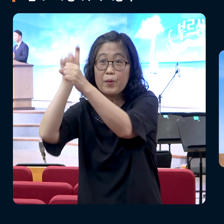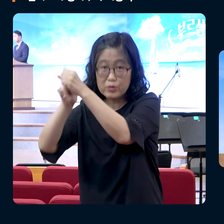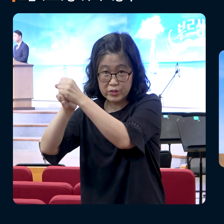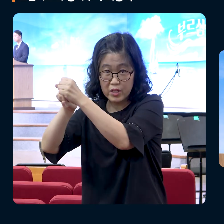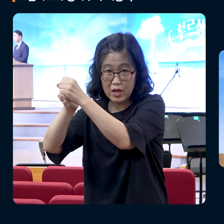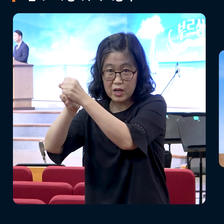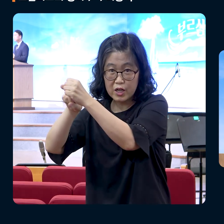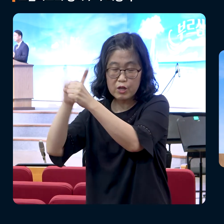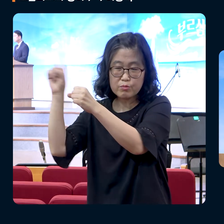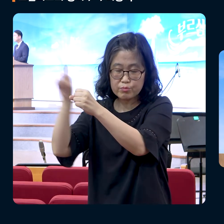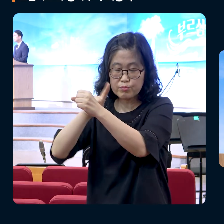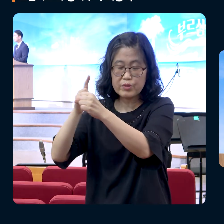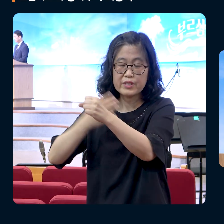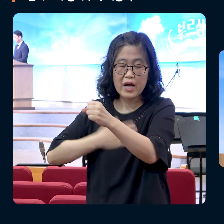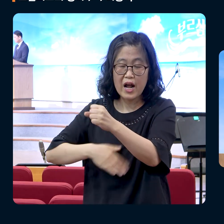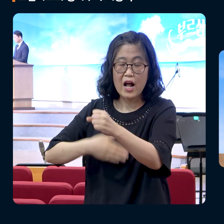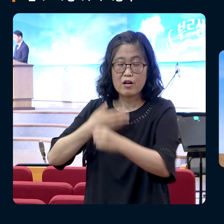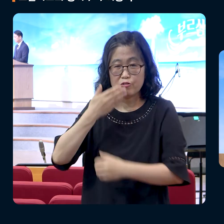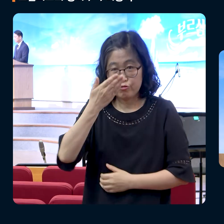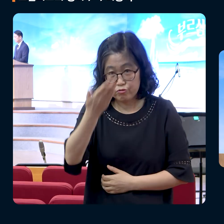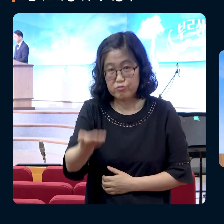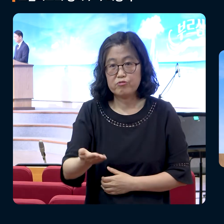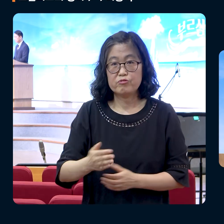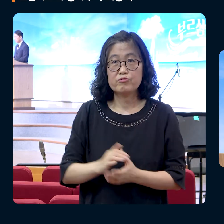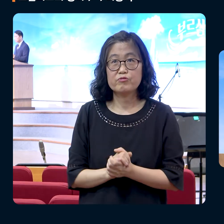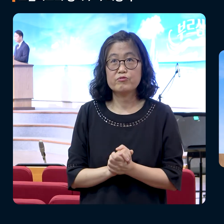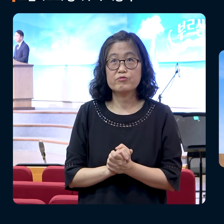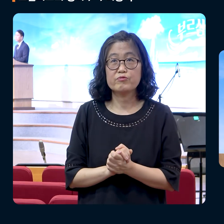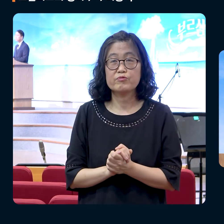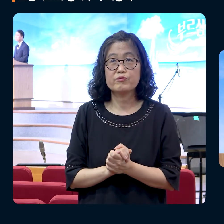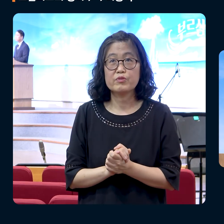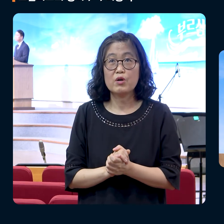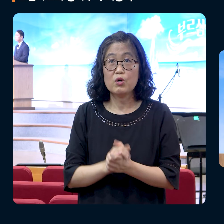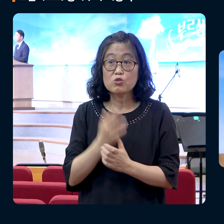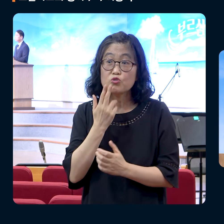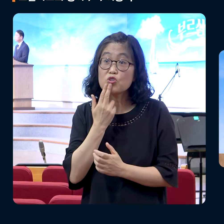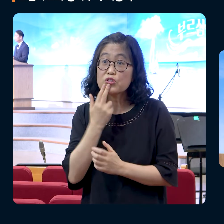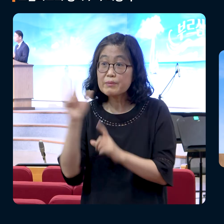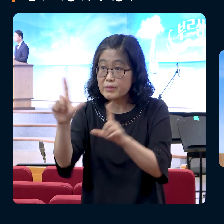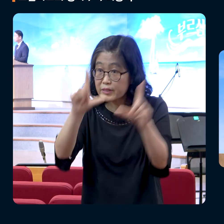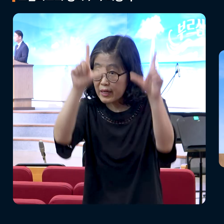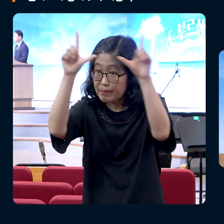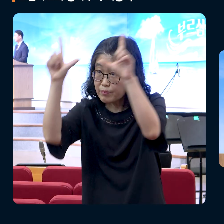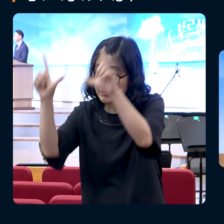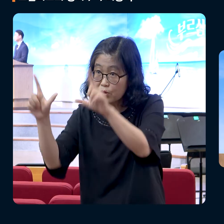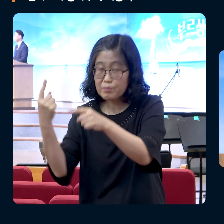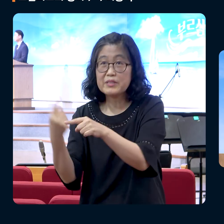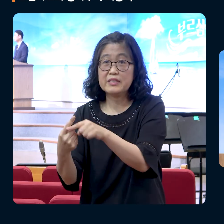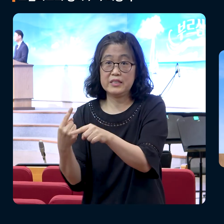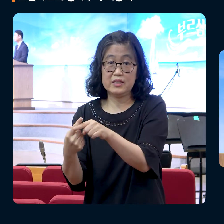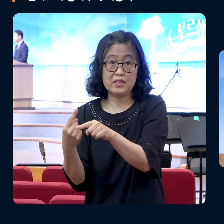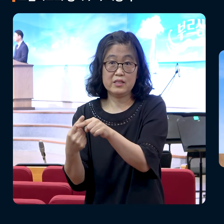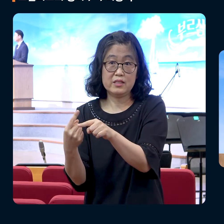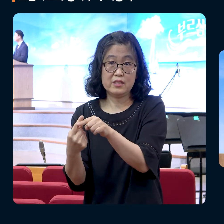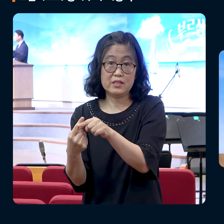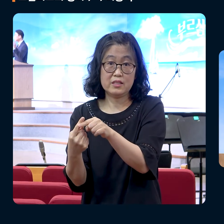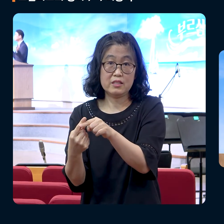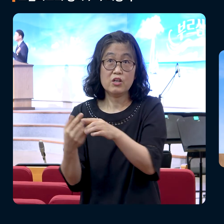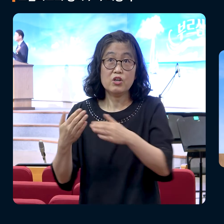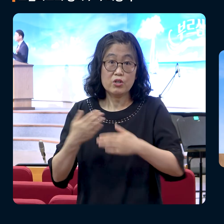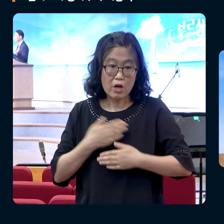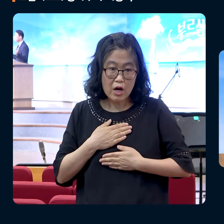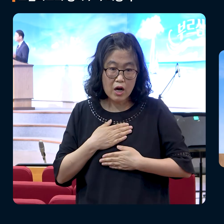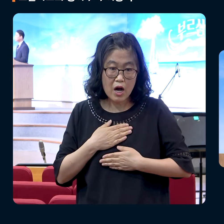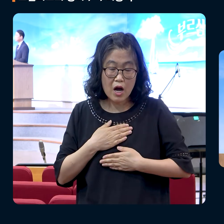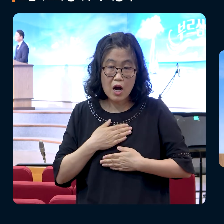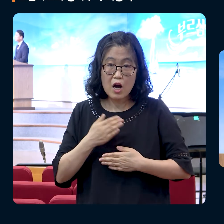무엇인지를 보여주고 증명하게 될 것입니다. 요셉의 삶도 우리에게 그것을 보여주고 있는 것 아닙니까? 내가 이런 삶을